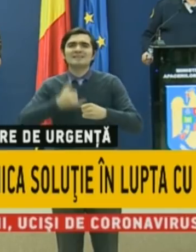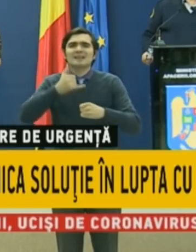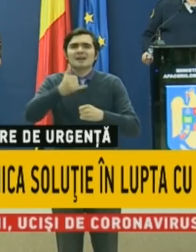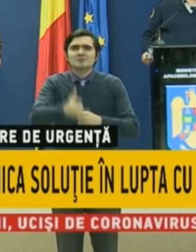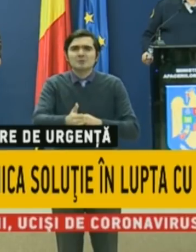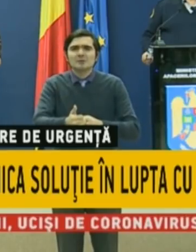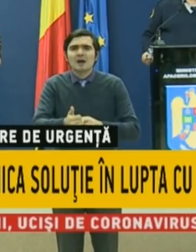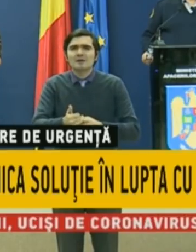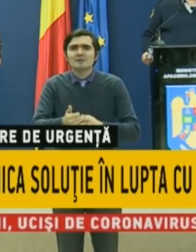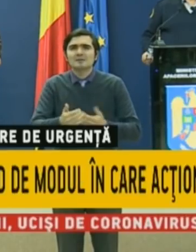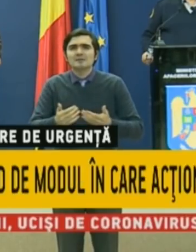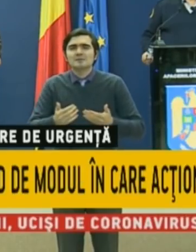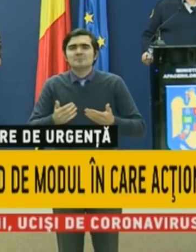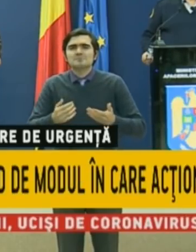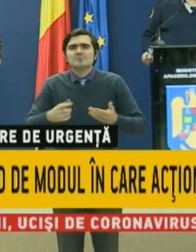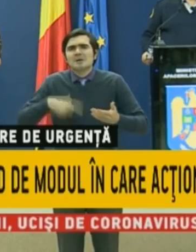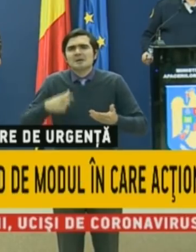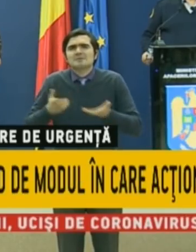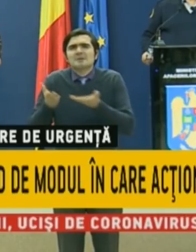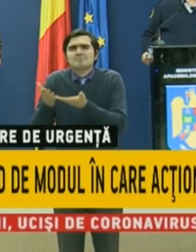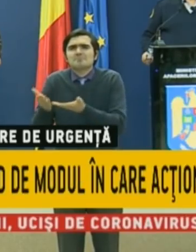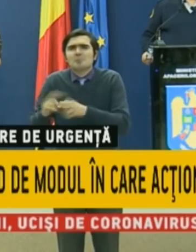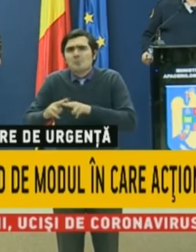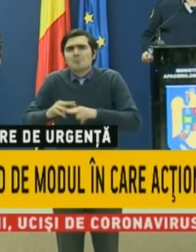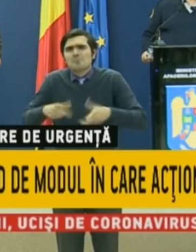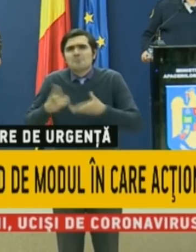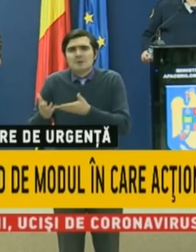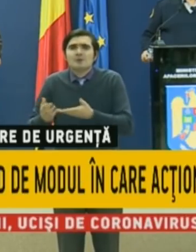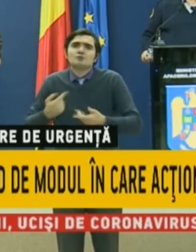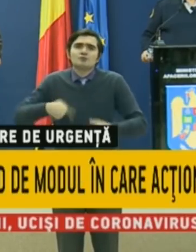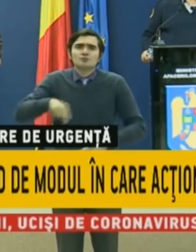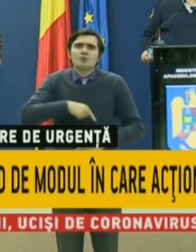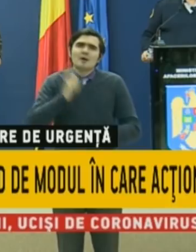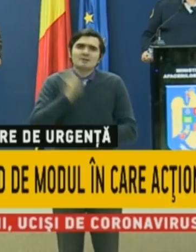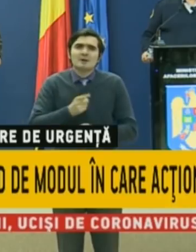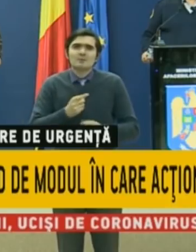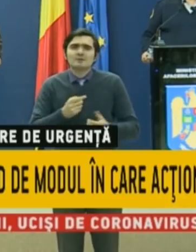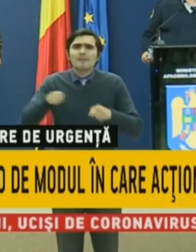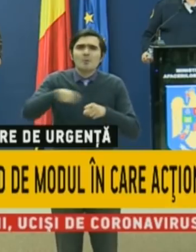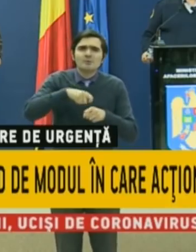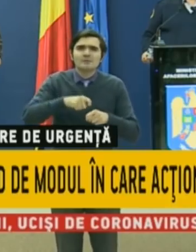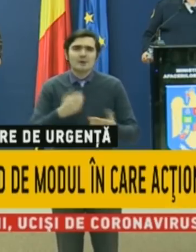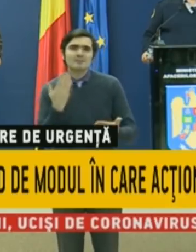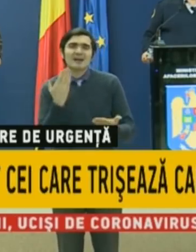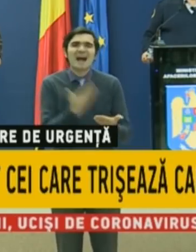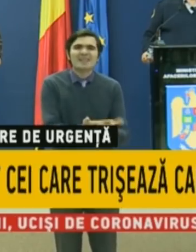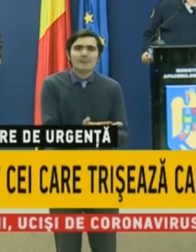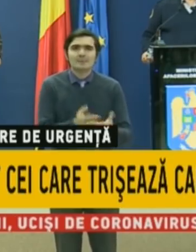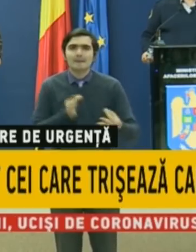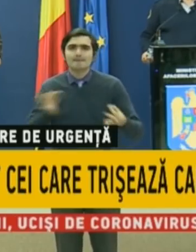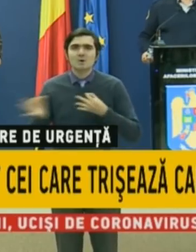natură încât trebuie să adaptăm măsurile luate deja pentru a ne asigura că